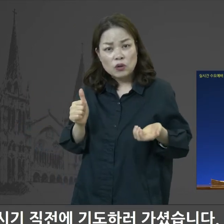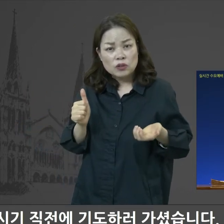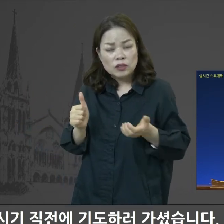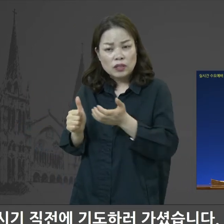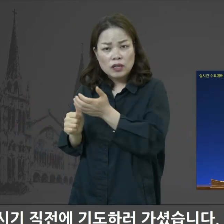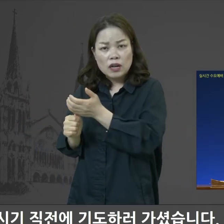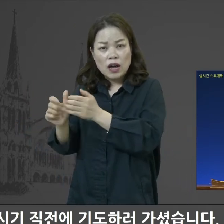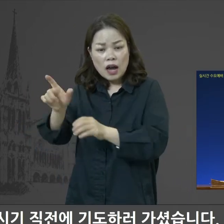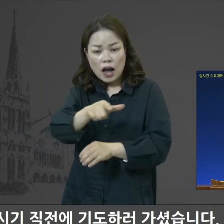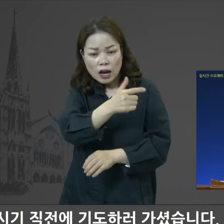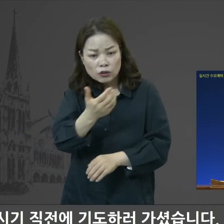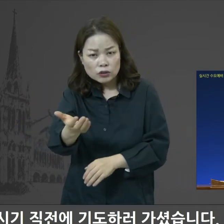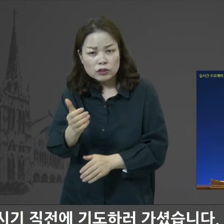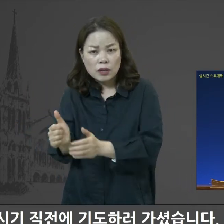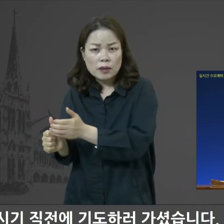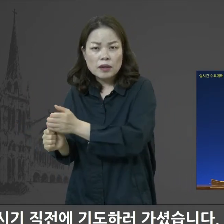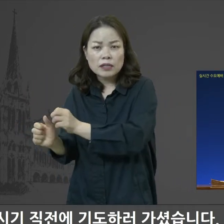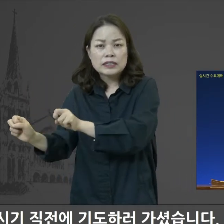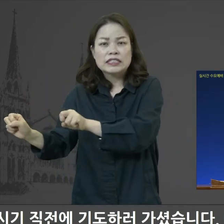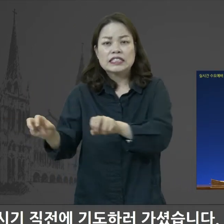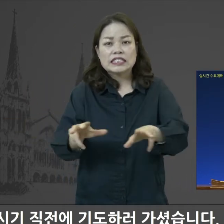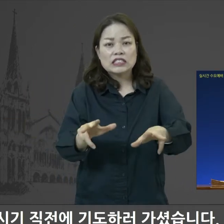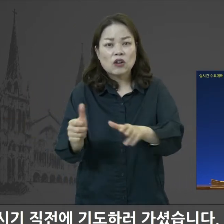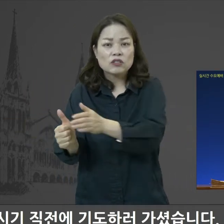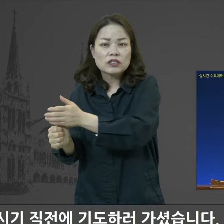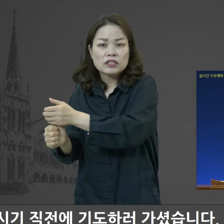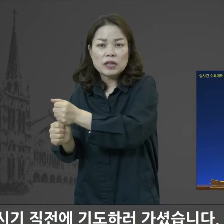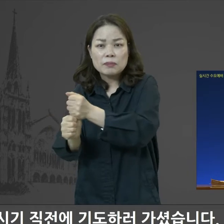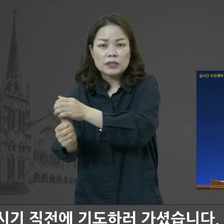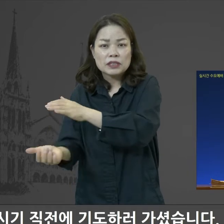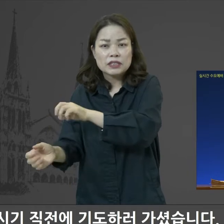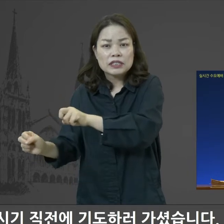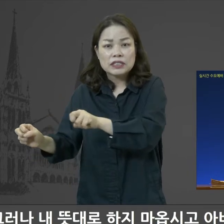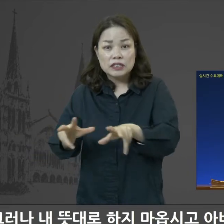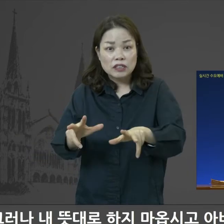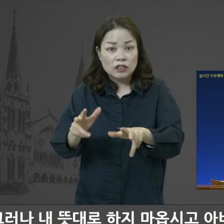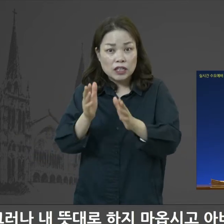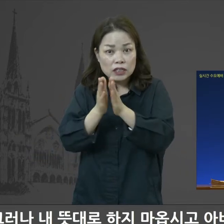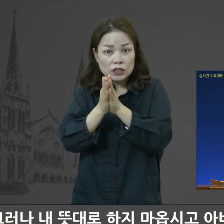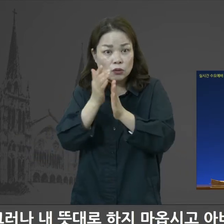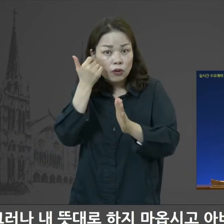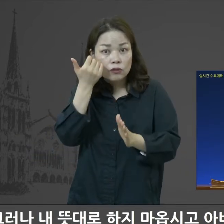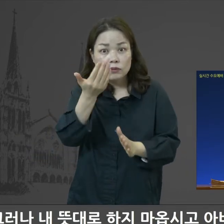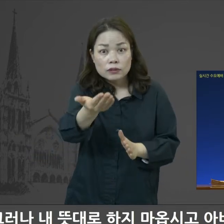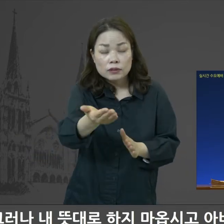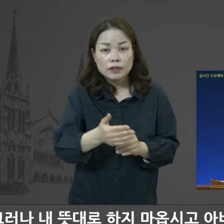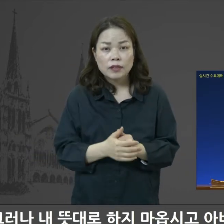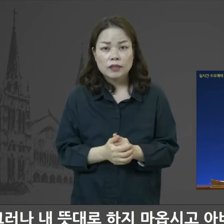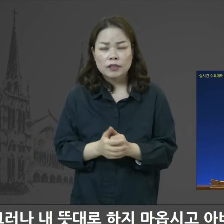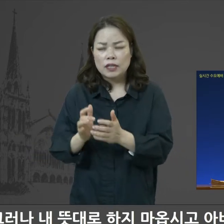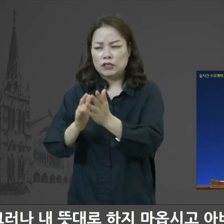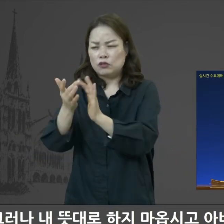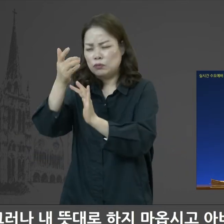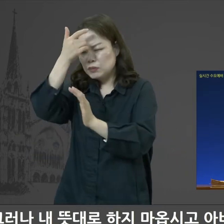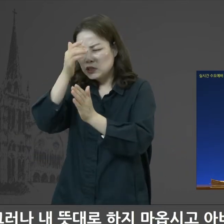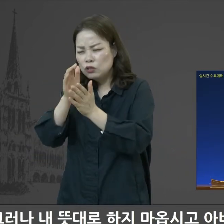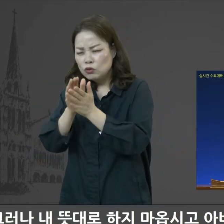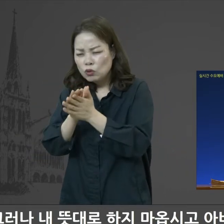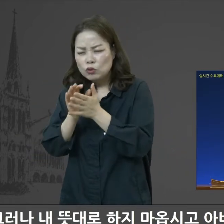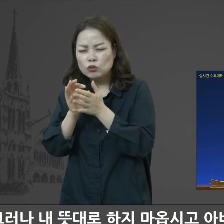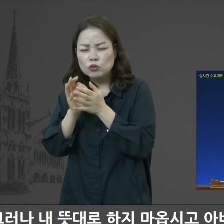전도 아니라 잡히시기 바로 직전에 기도하러 가셨을까요? 예수님의 기도를 통해서 우리에게